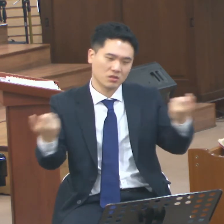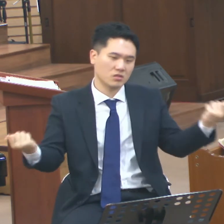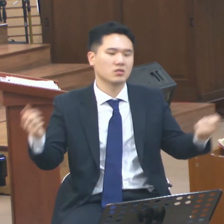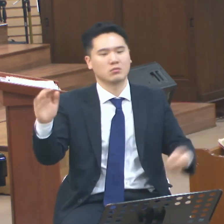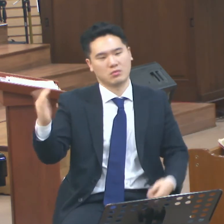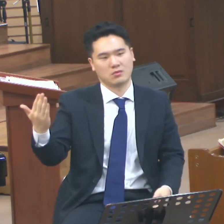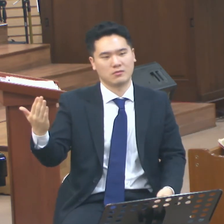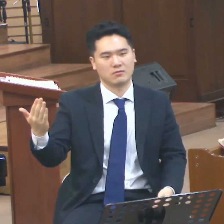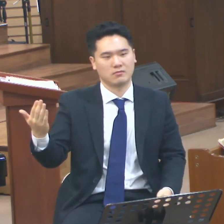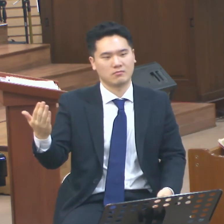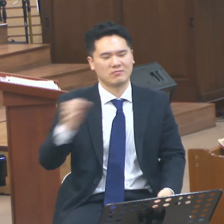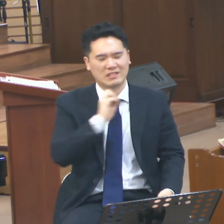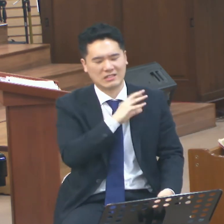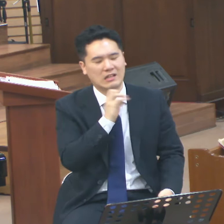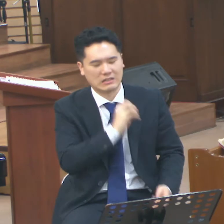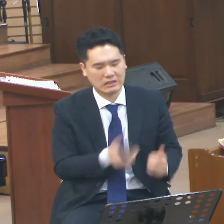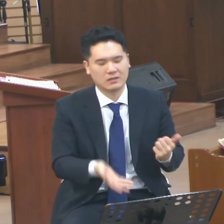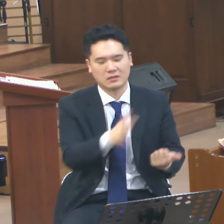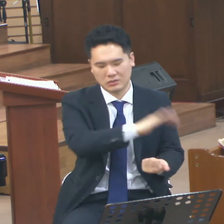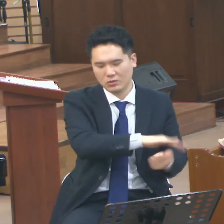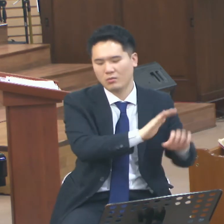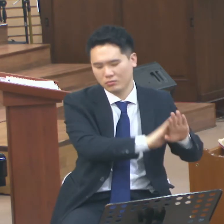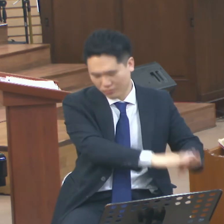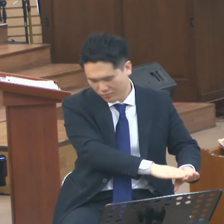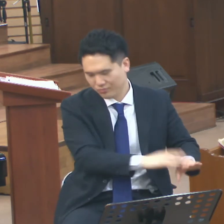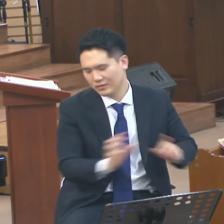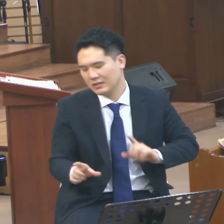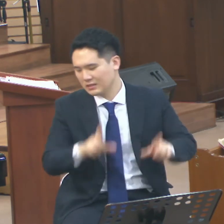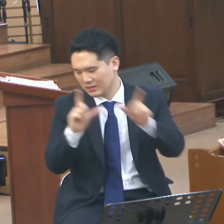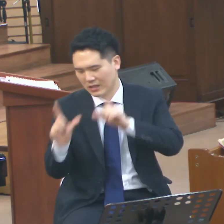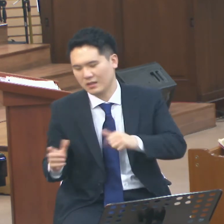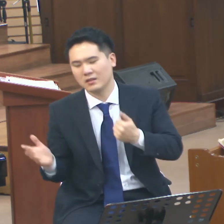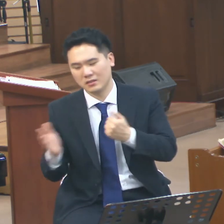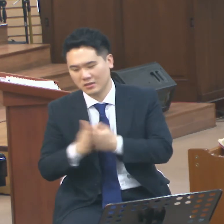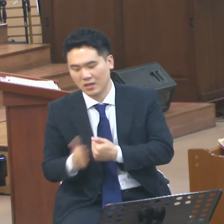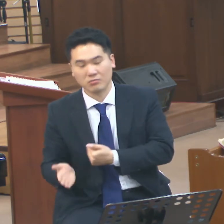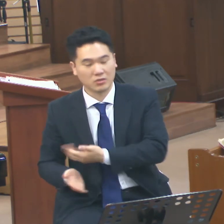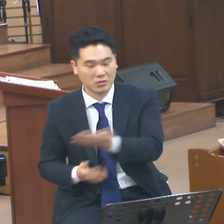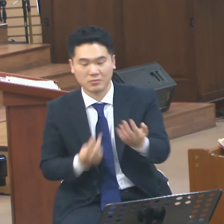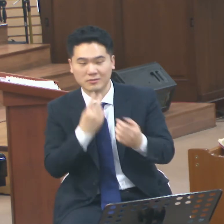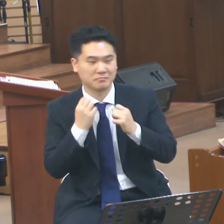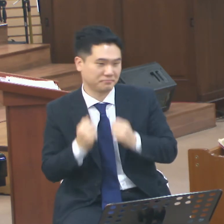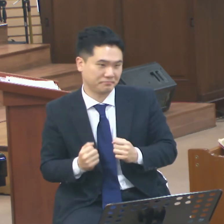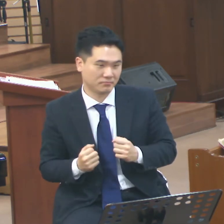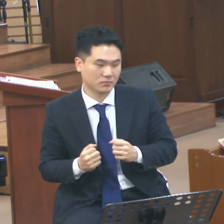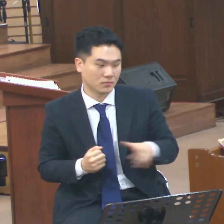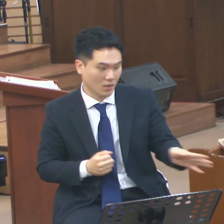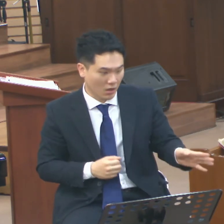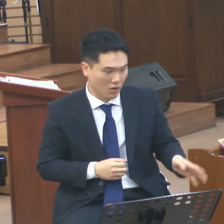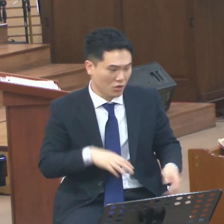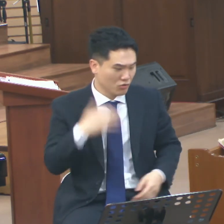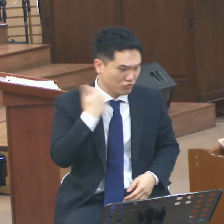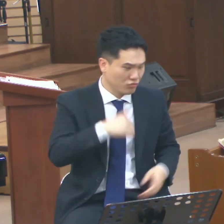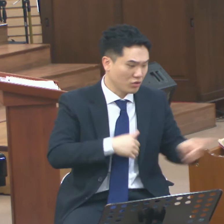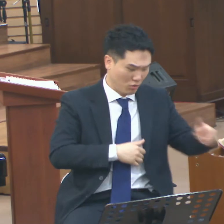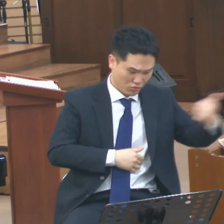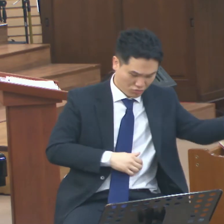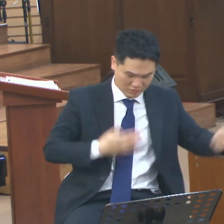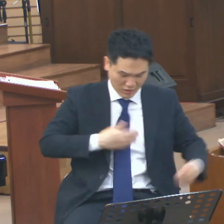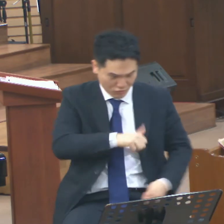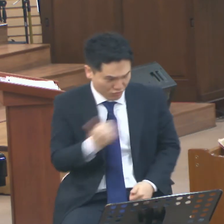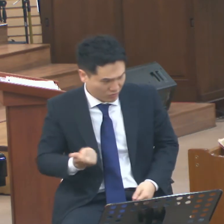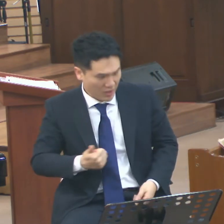덮어놓고 있으니까 사는 거예요. 있는 대로 한번 다 말해보자. 여러분, 그러면 어디나 충돌이 되고